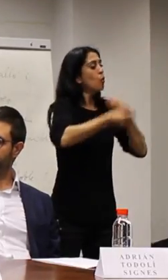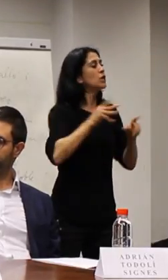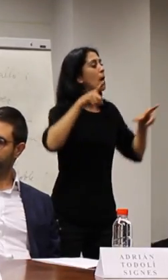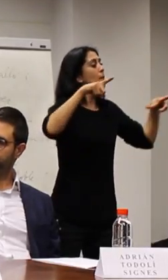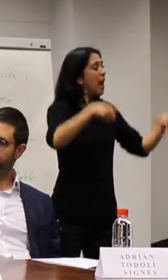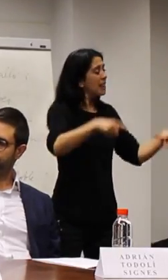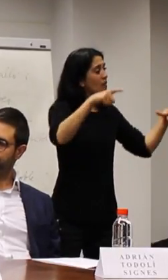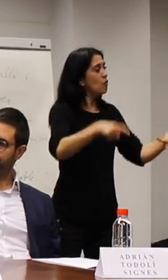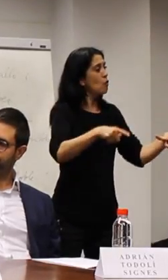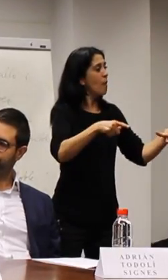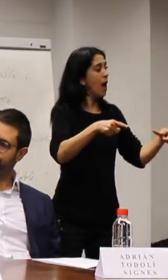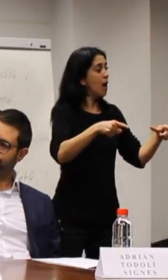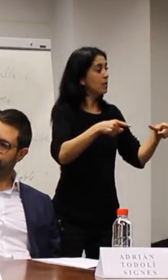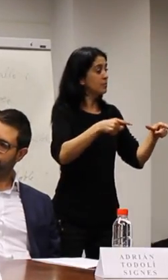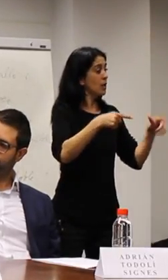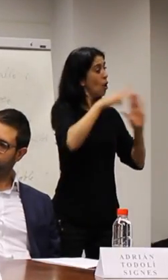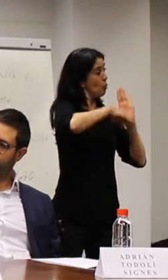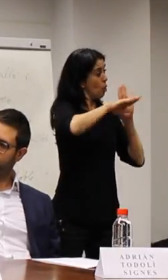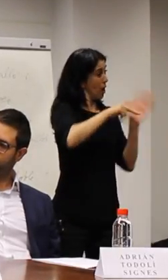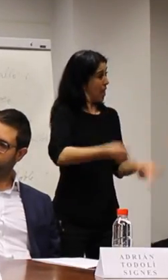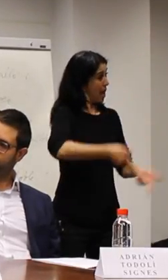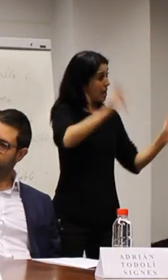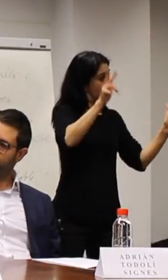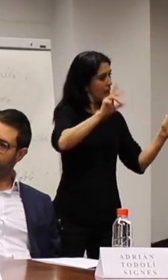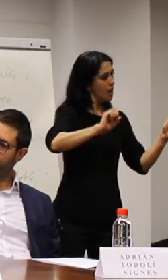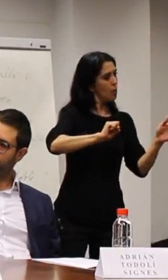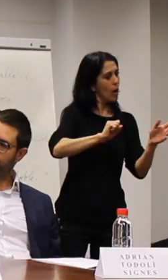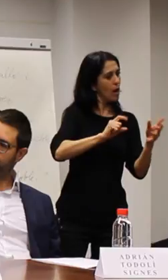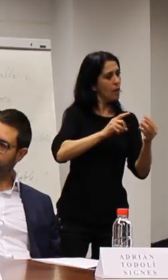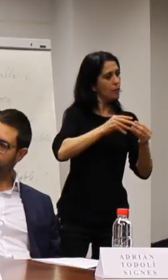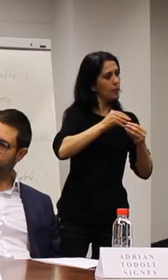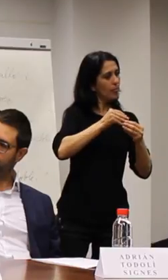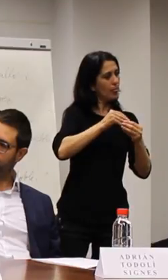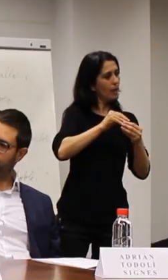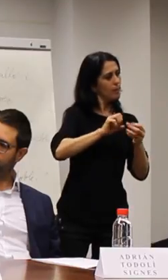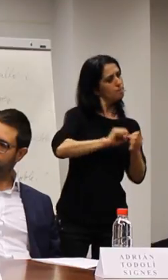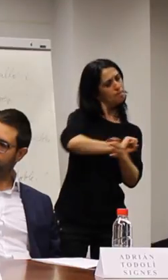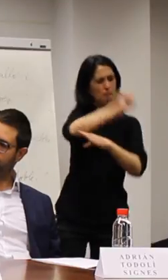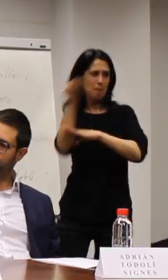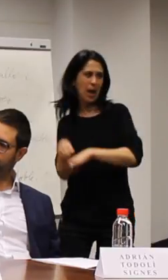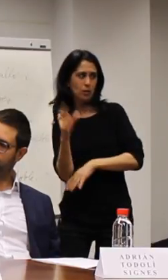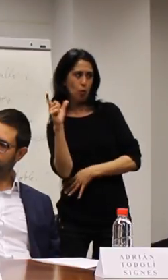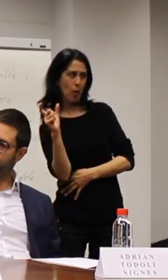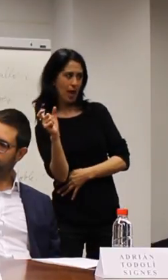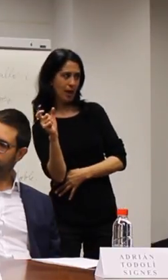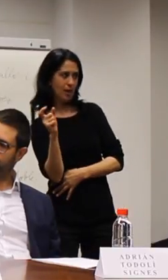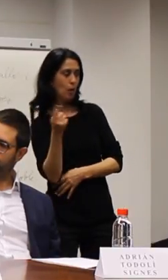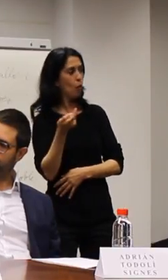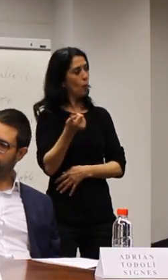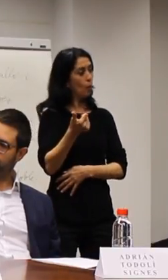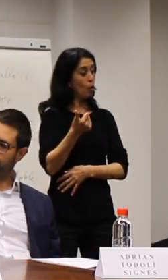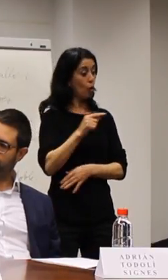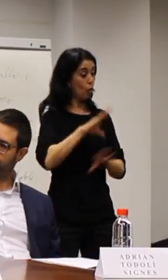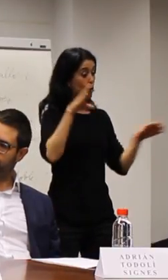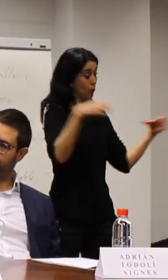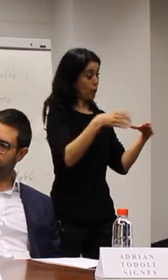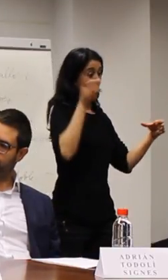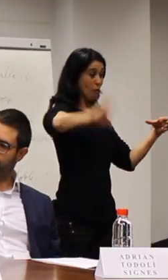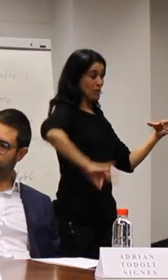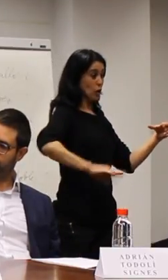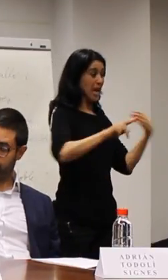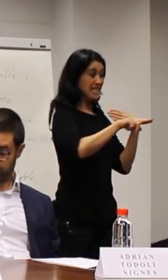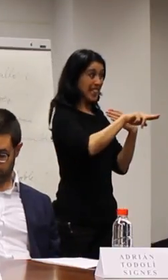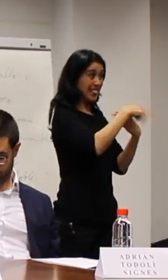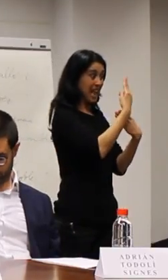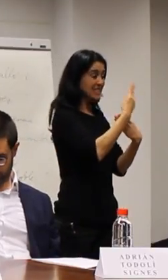de Uber. Es decir, que hay gente ya que está buscando alternativas para que los profesionales del taxi puedan encontrar vías